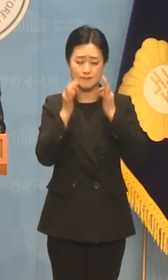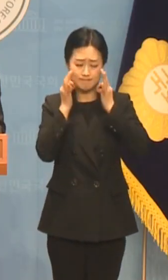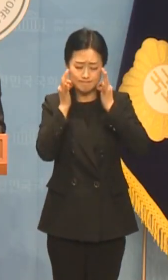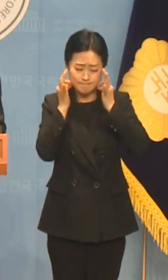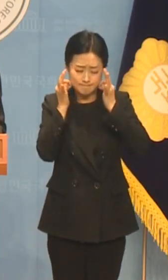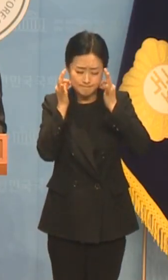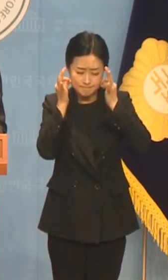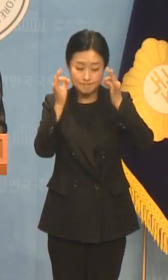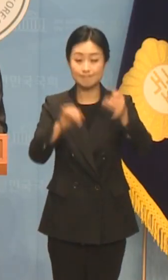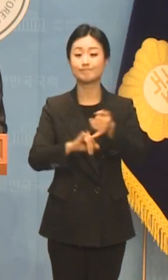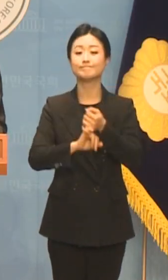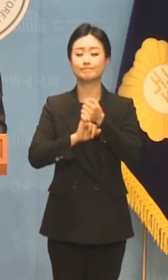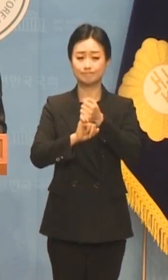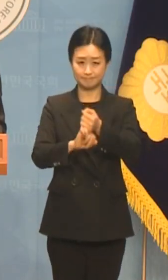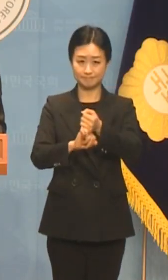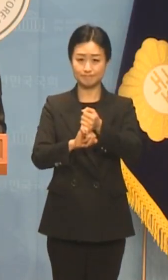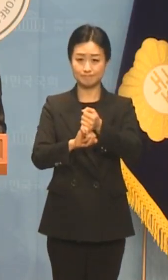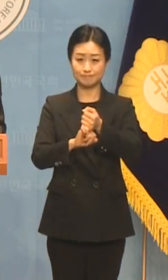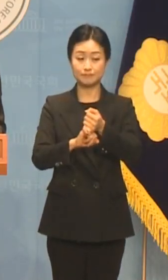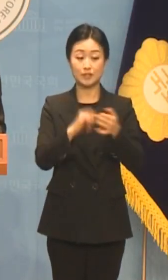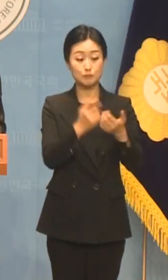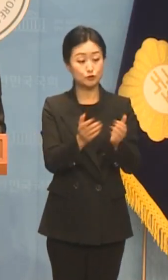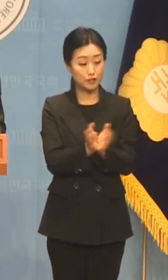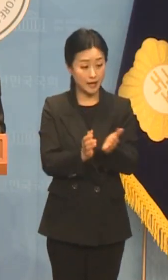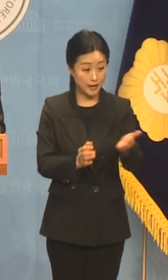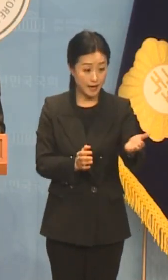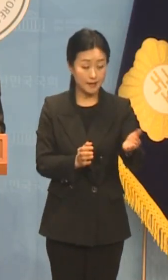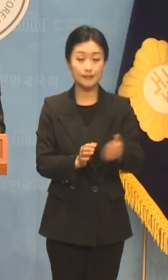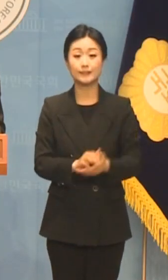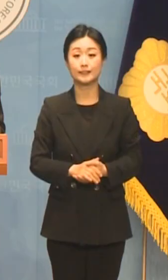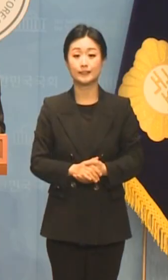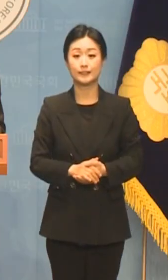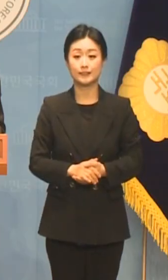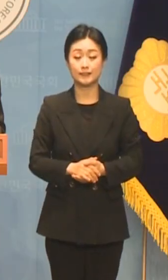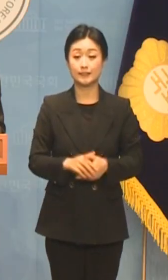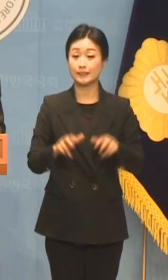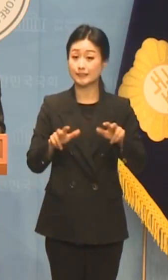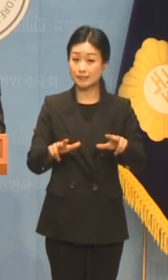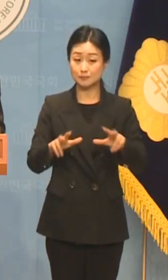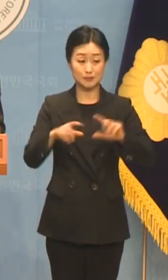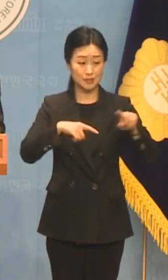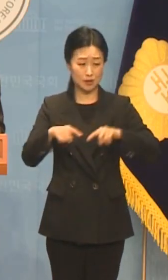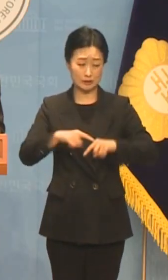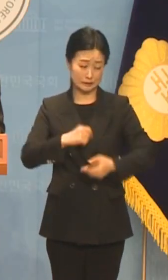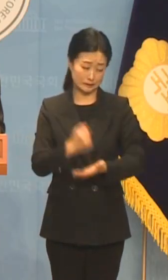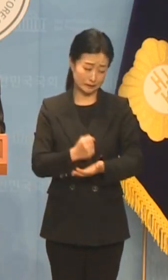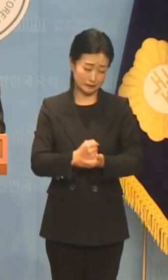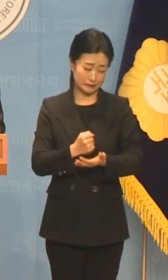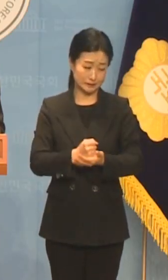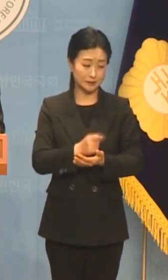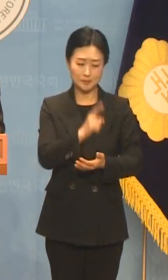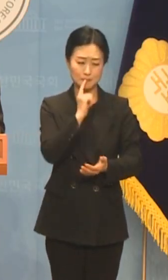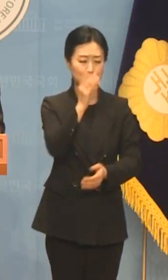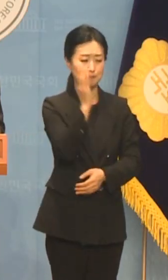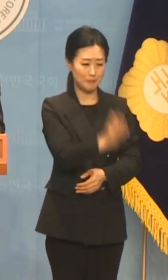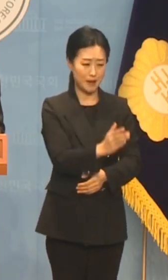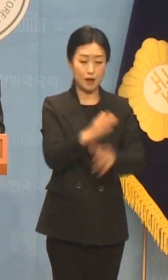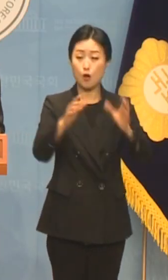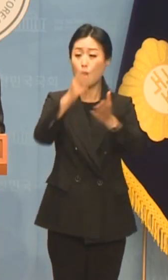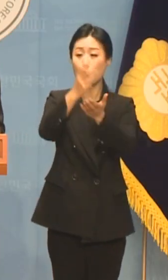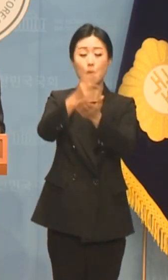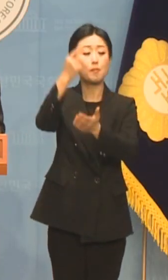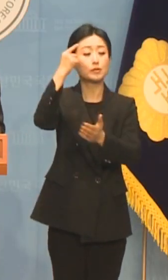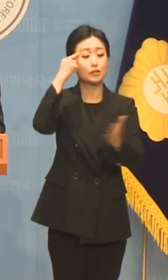노력을 다할 것입니다. 민주당 또한 이제는 무책임한 정치 공세를 멈추고 헌법 정신에